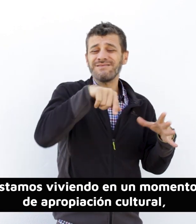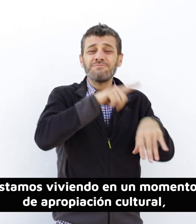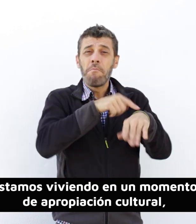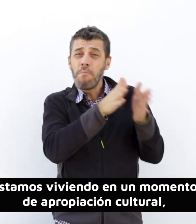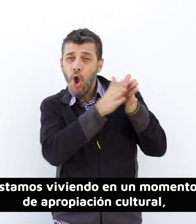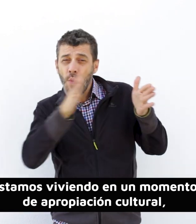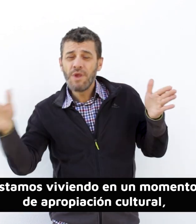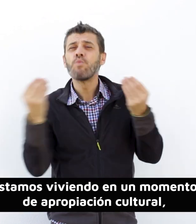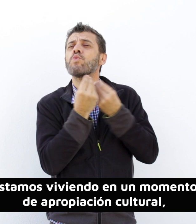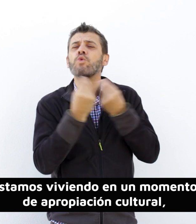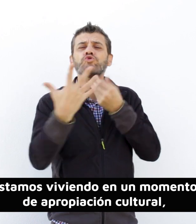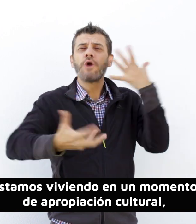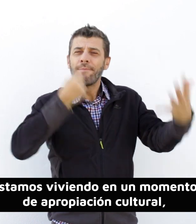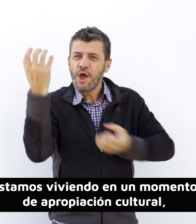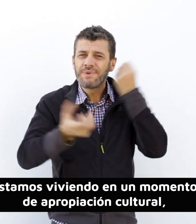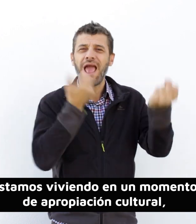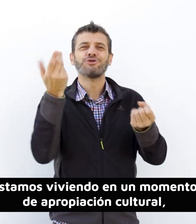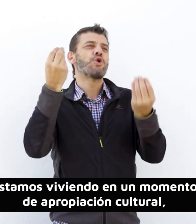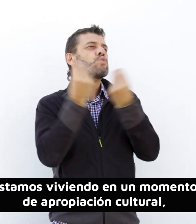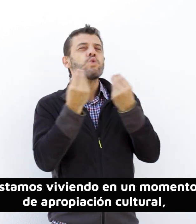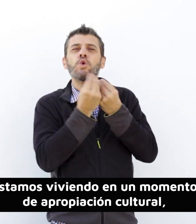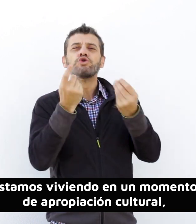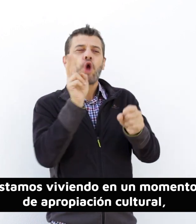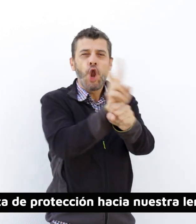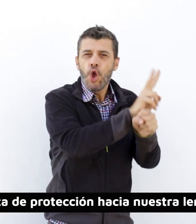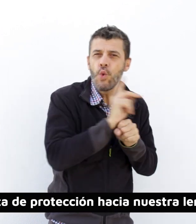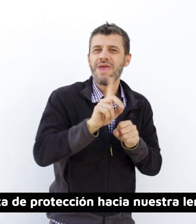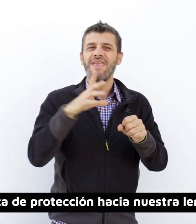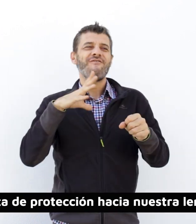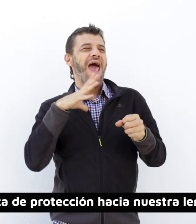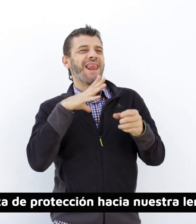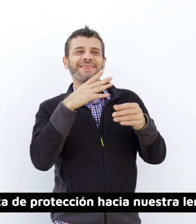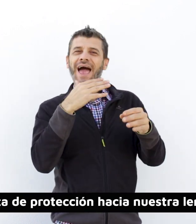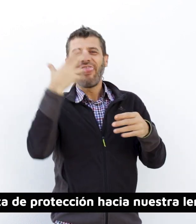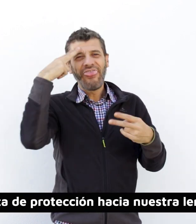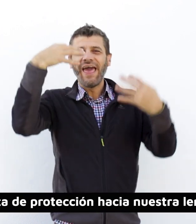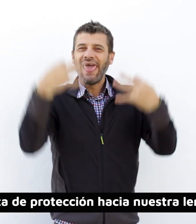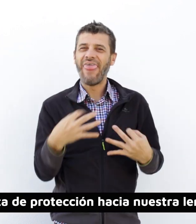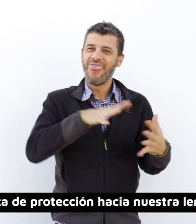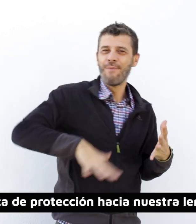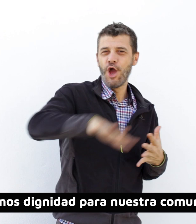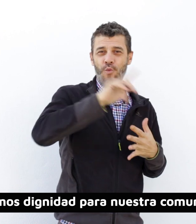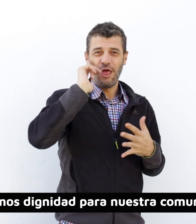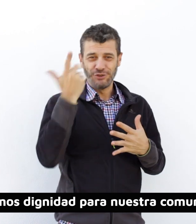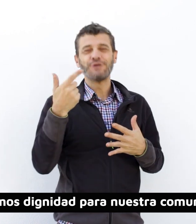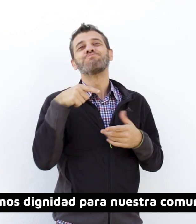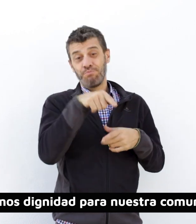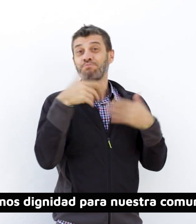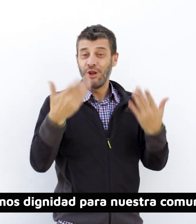Estamos viviendo en un momento de apropiación cultural, de falta de protección hacia nuestra lengua. Queremos dignidad para nuestra